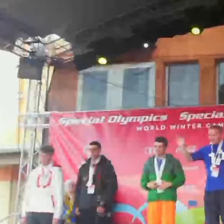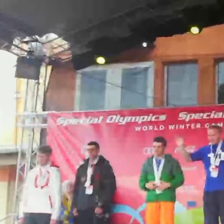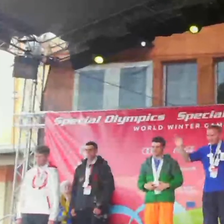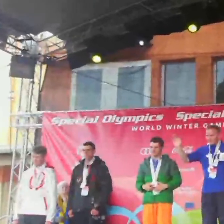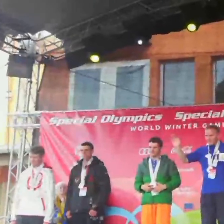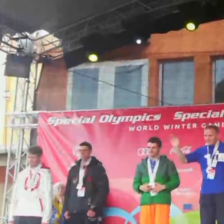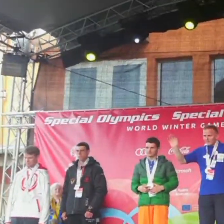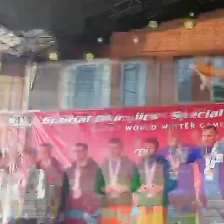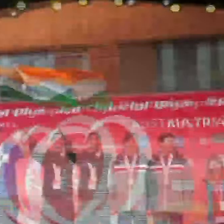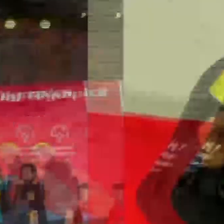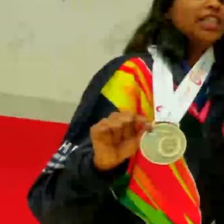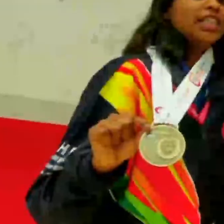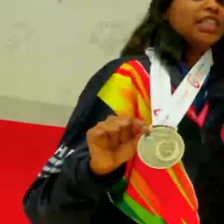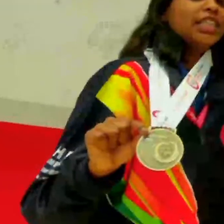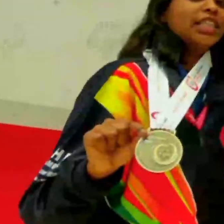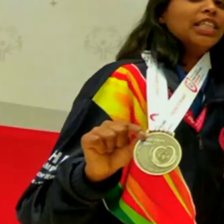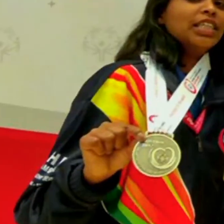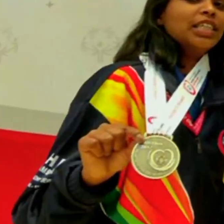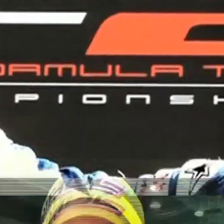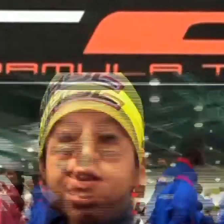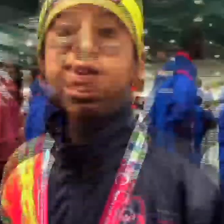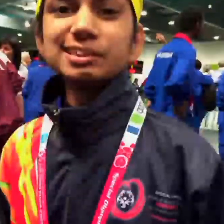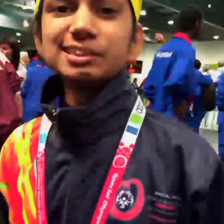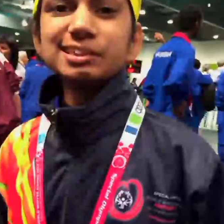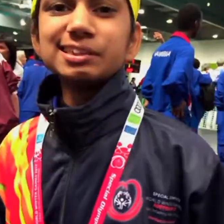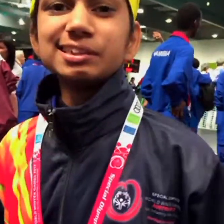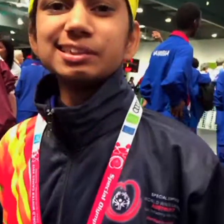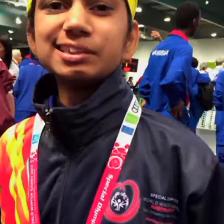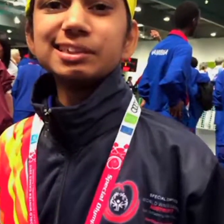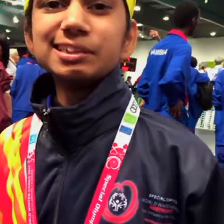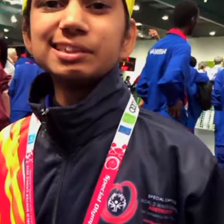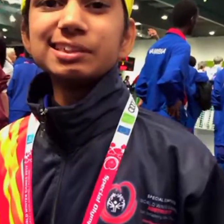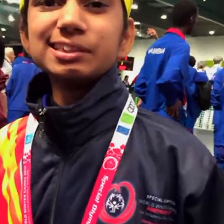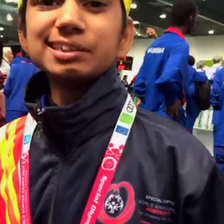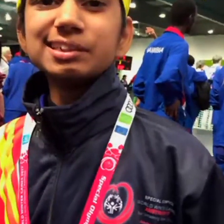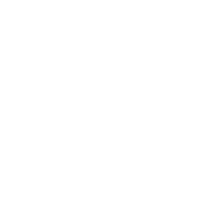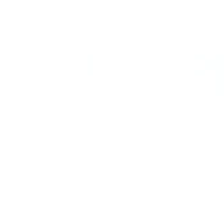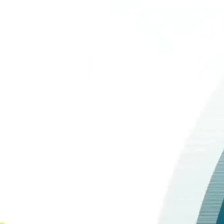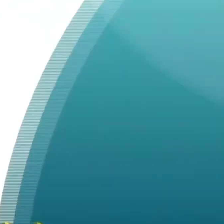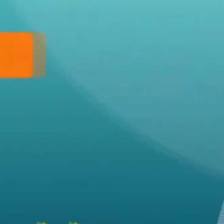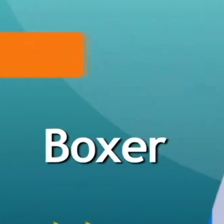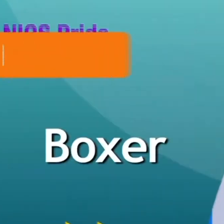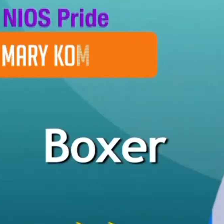रास्ता स्वयं चुने। कोई मन चाहा